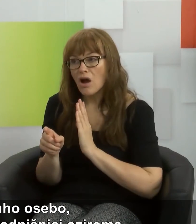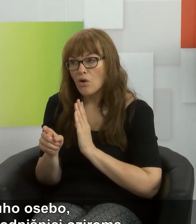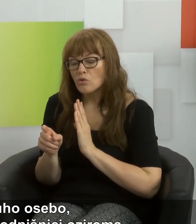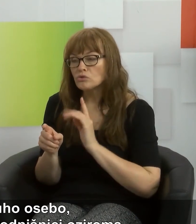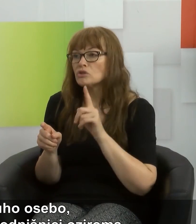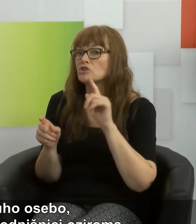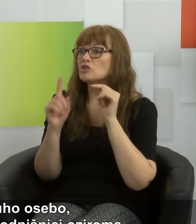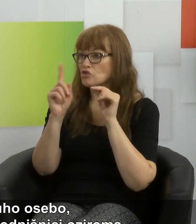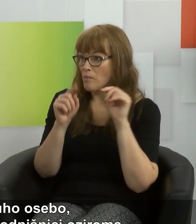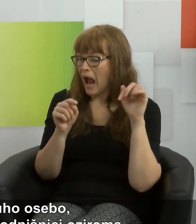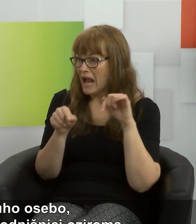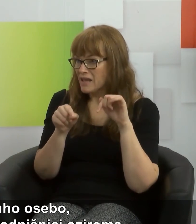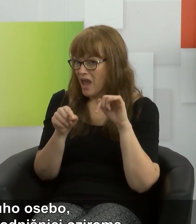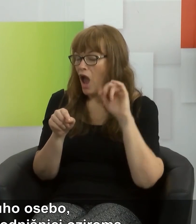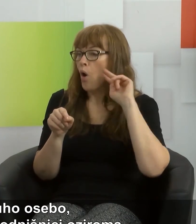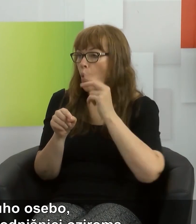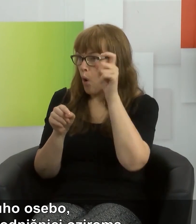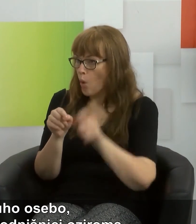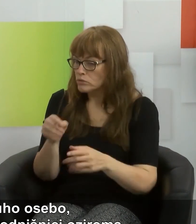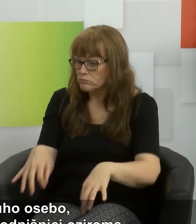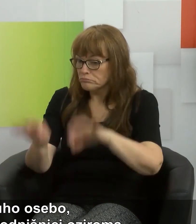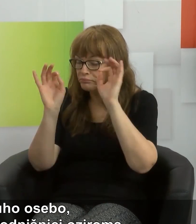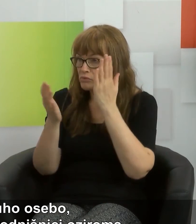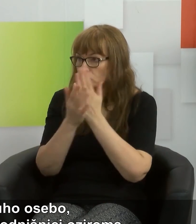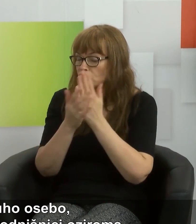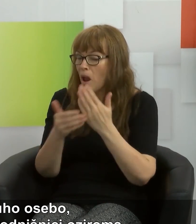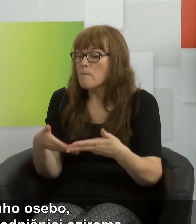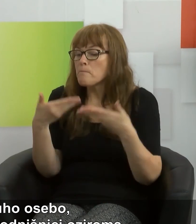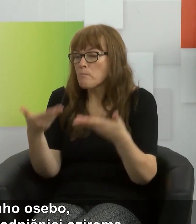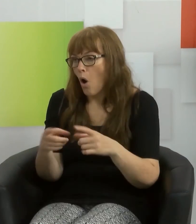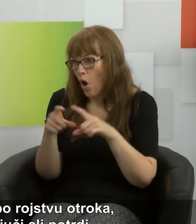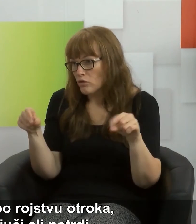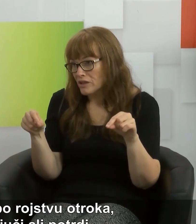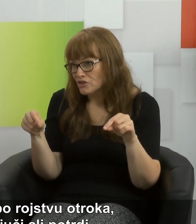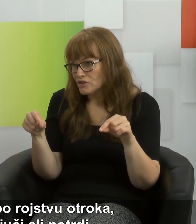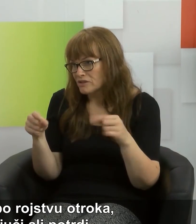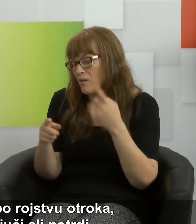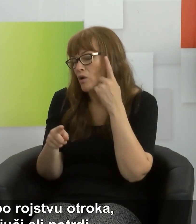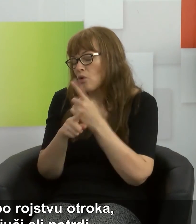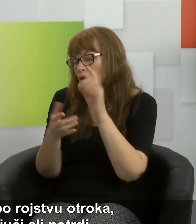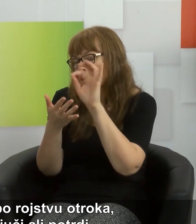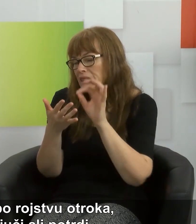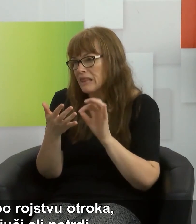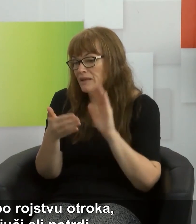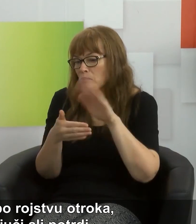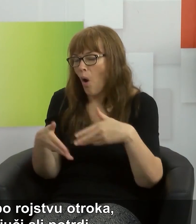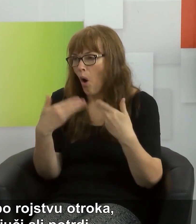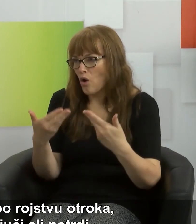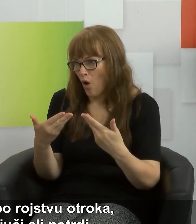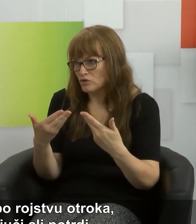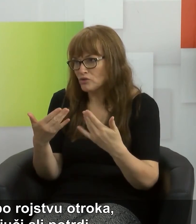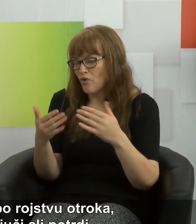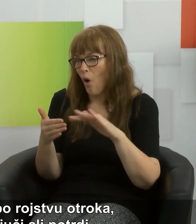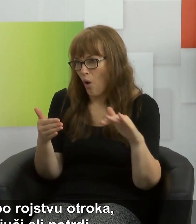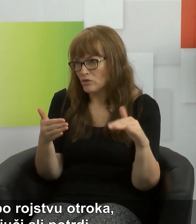Če gre za gluho osebo, ki je odkrita že v porodnišnici oziroma za določenimi testi po rojstvu otroka,